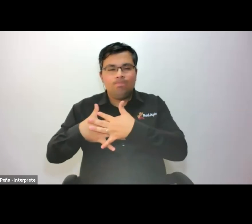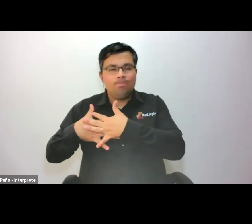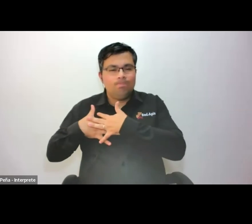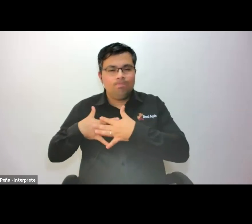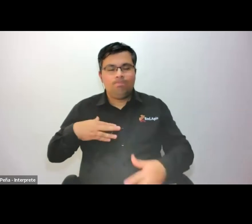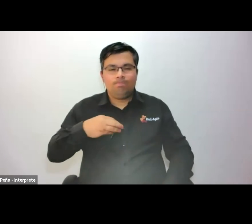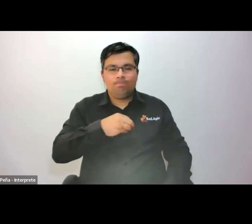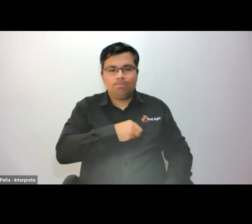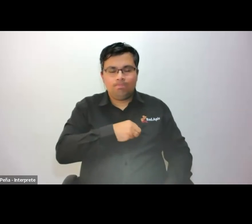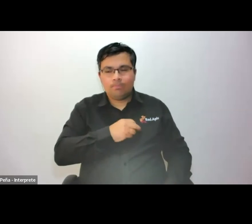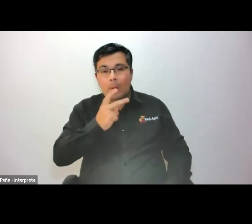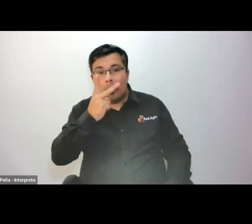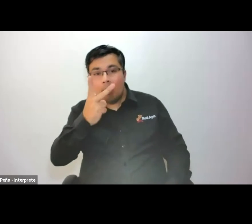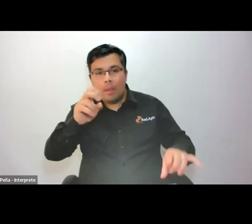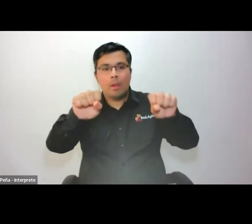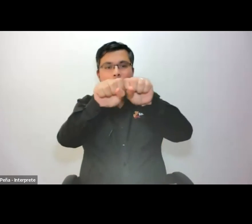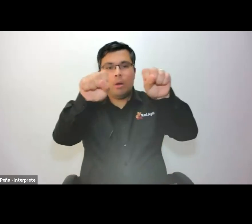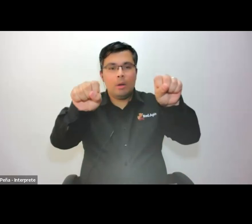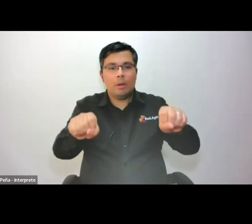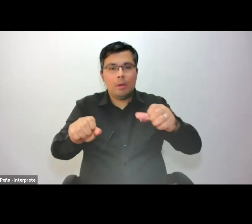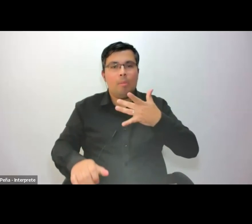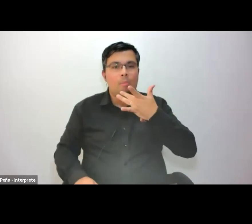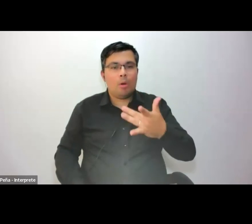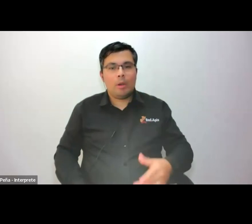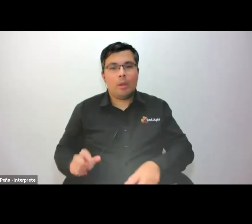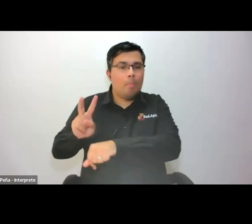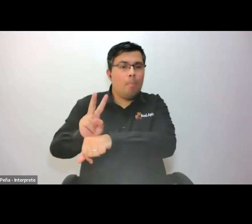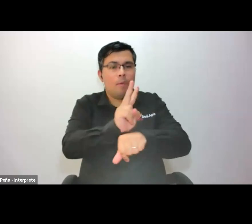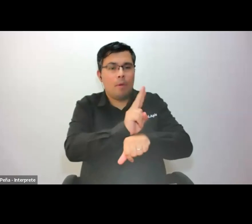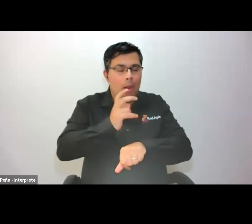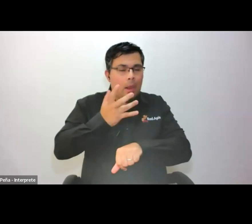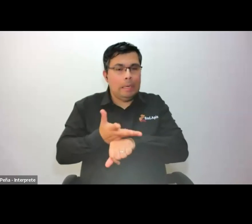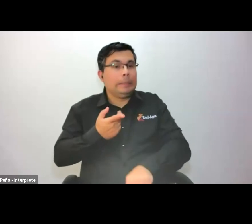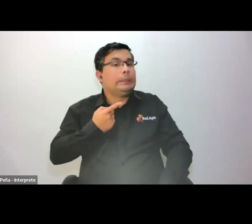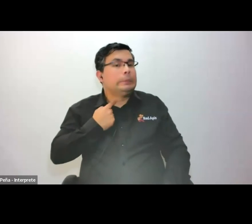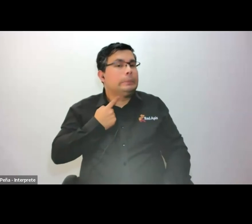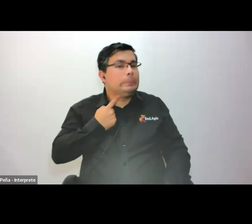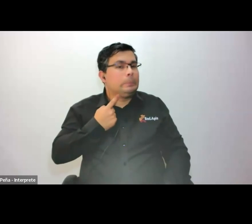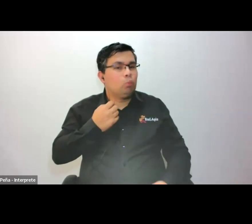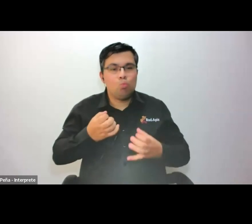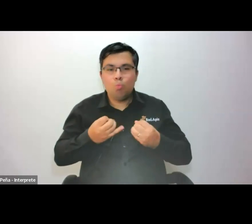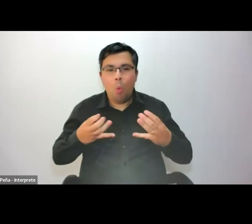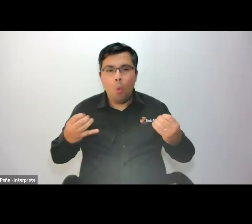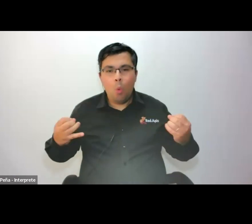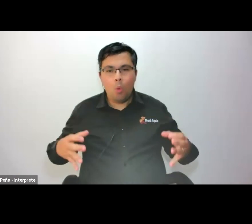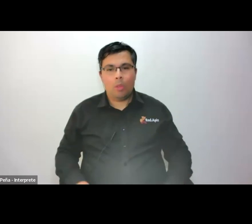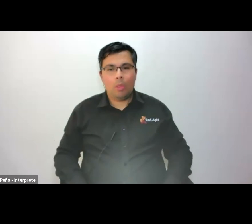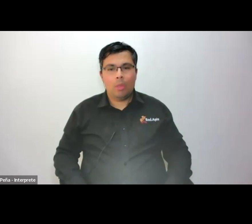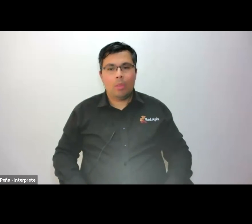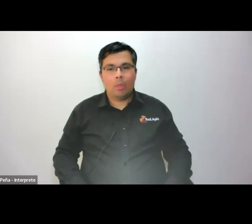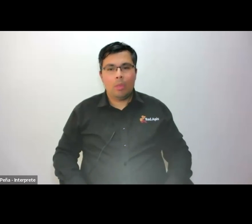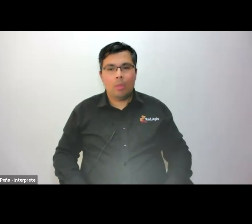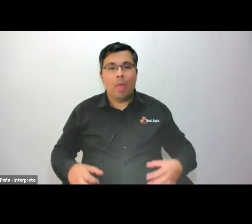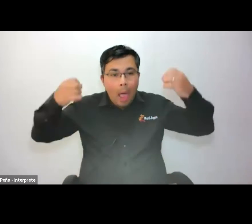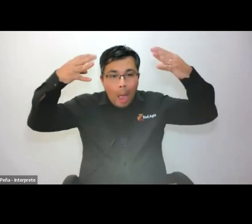el sistema, porque a los profesores hay mucho interés, profesoras y profesores, de capacitarse en esto, pero no vamos a